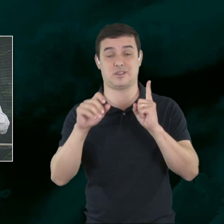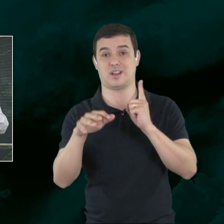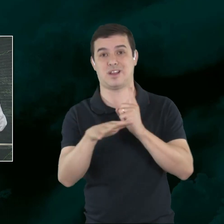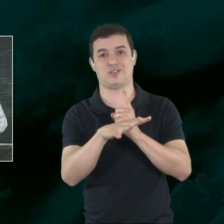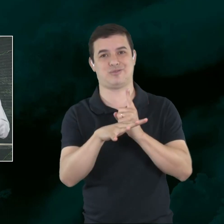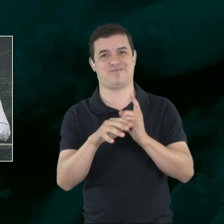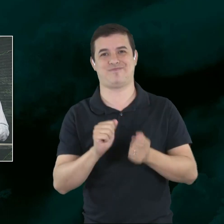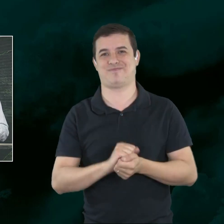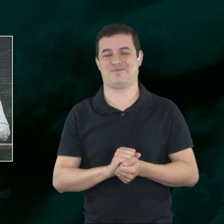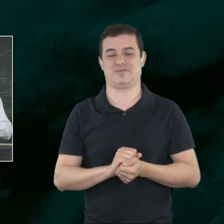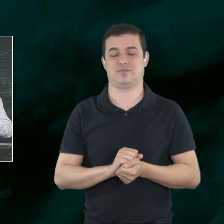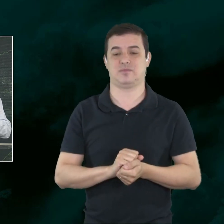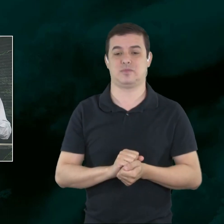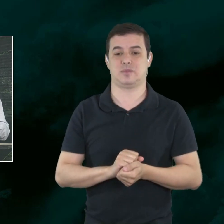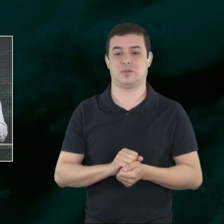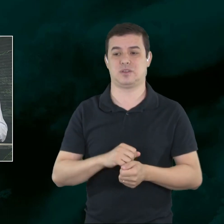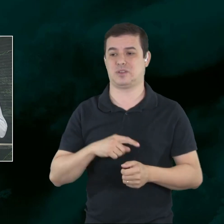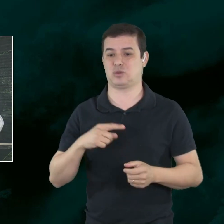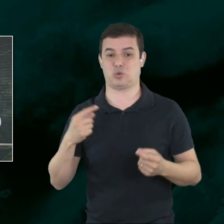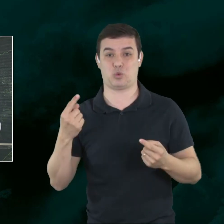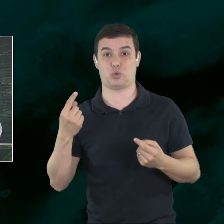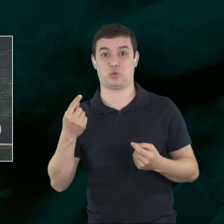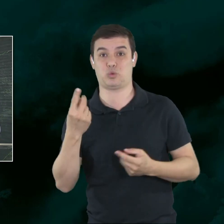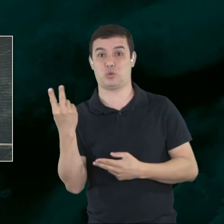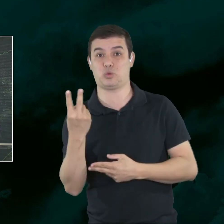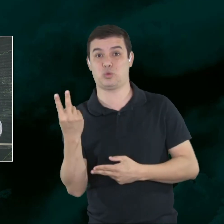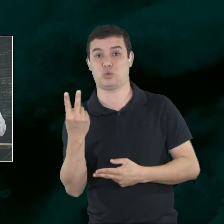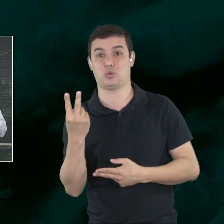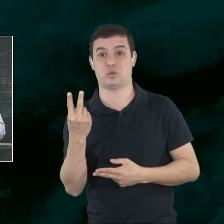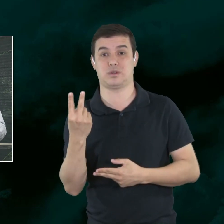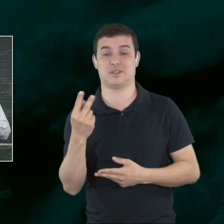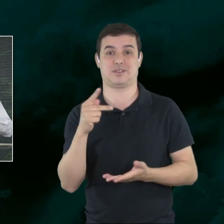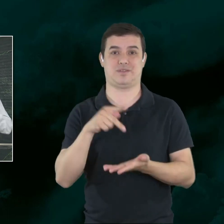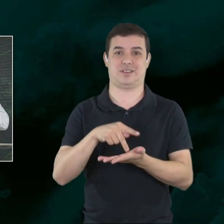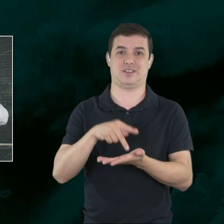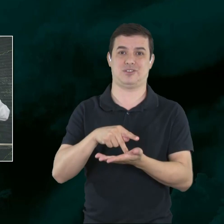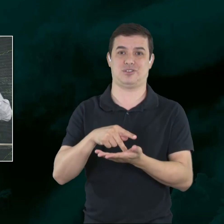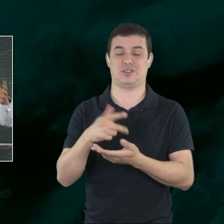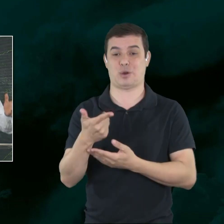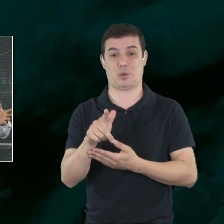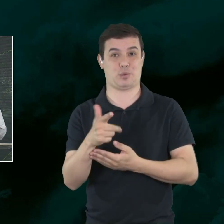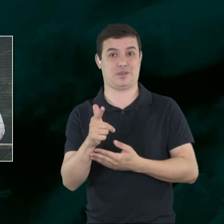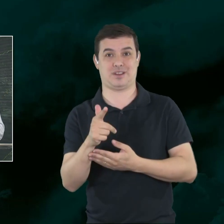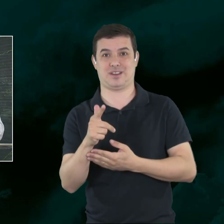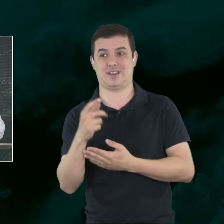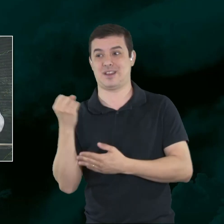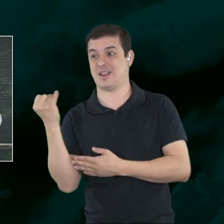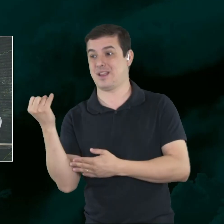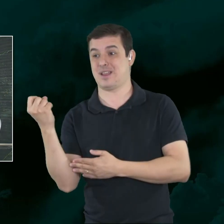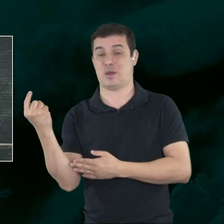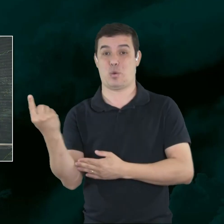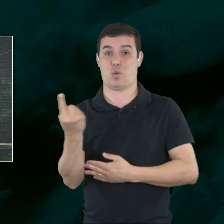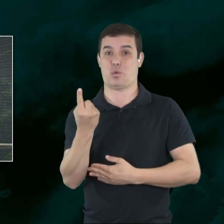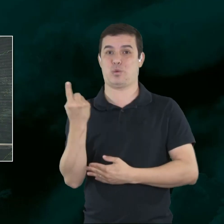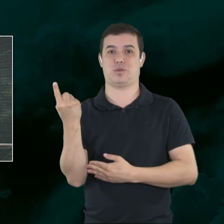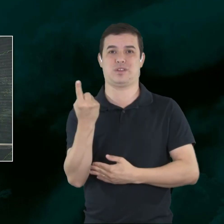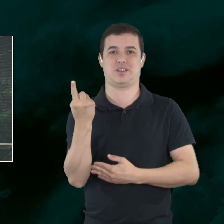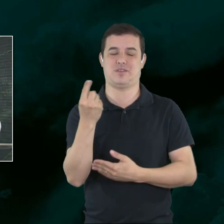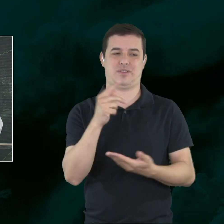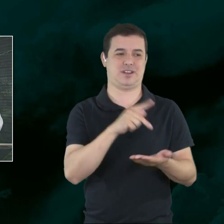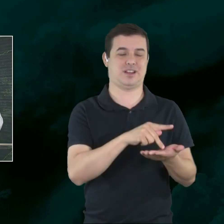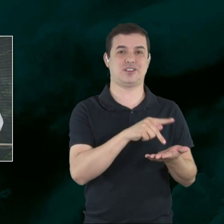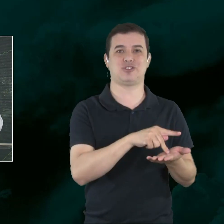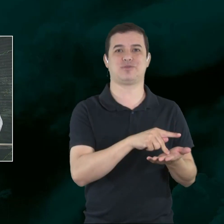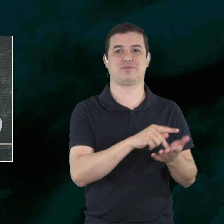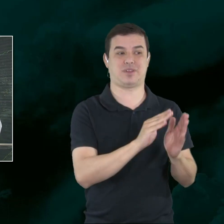uma verdade, eu tenho a verdade. Não existe uma verdade absoluta. Na verdade, nós todos temos que nos basear na verdade única,